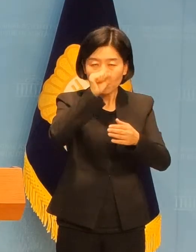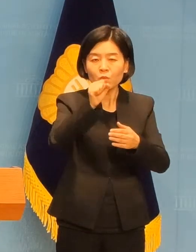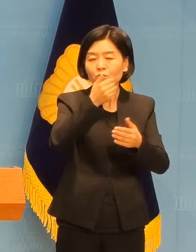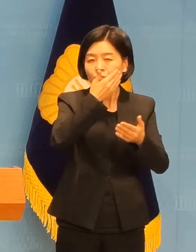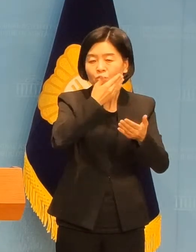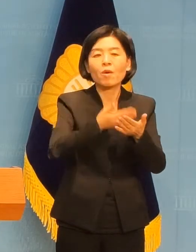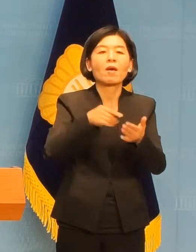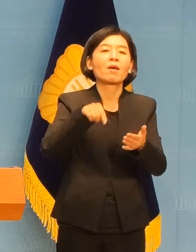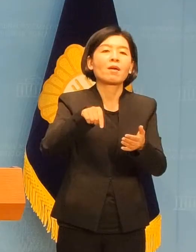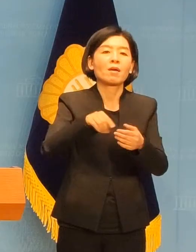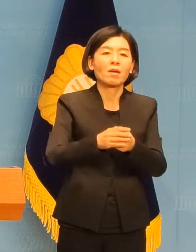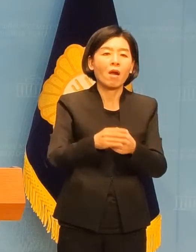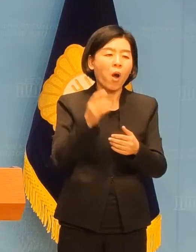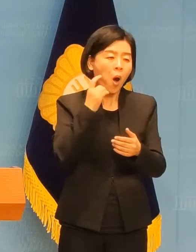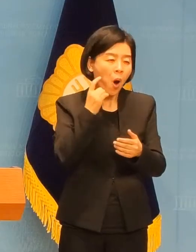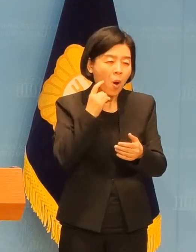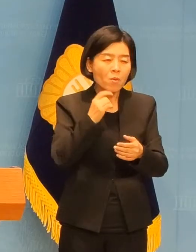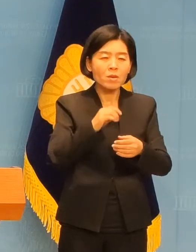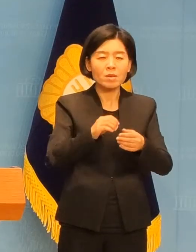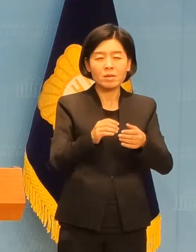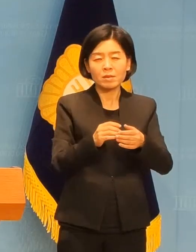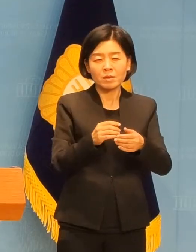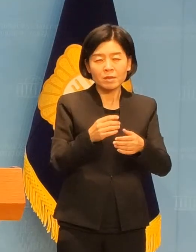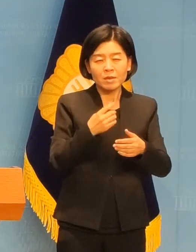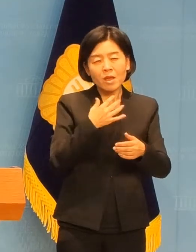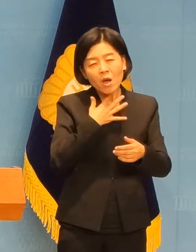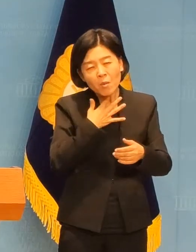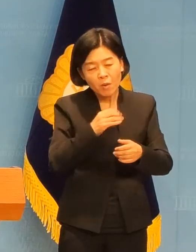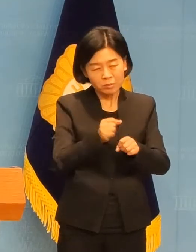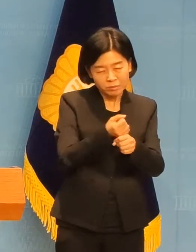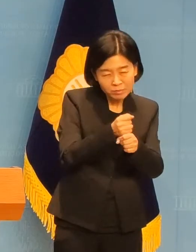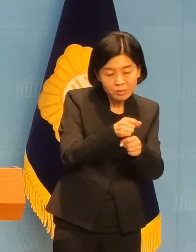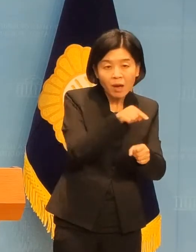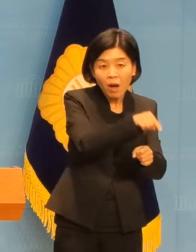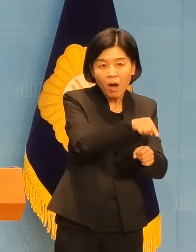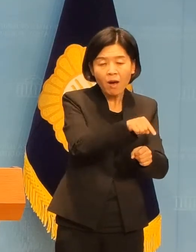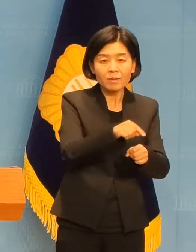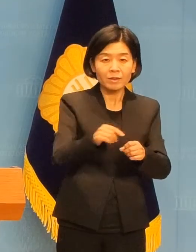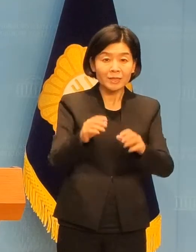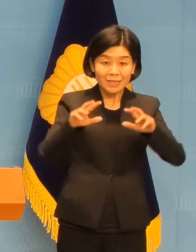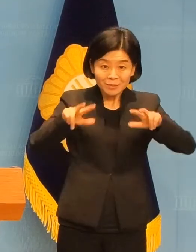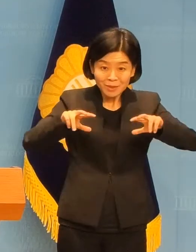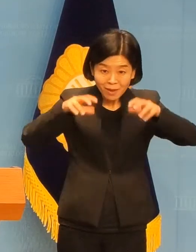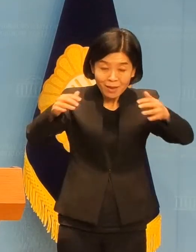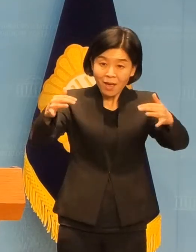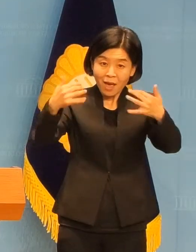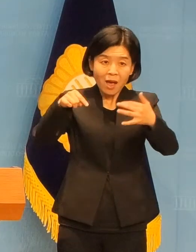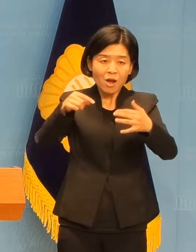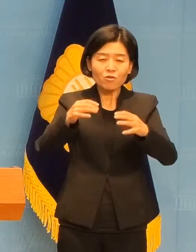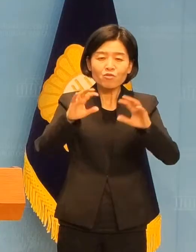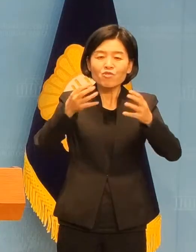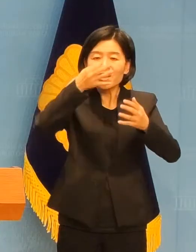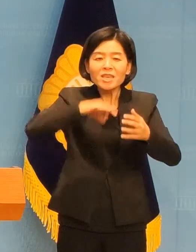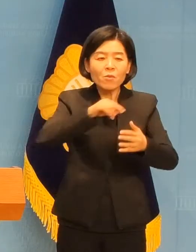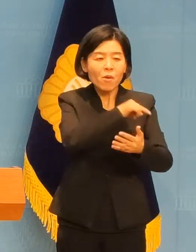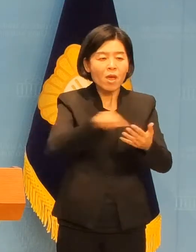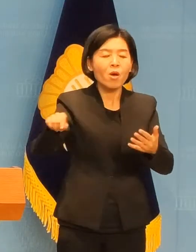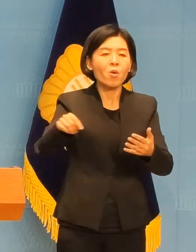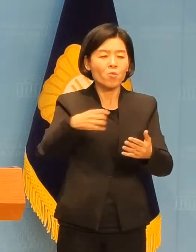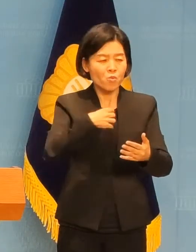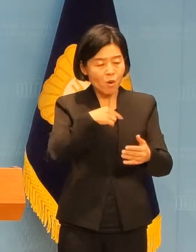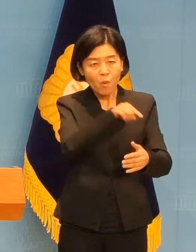혐오 조작, 허위 조작 정보의 확산은 이러한 국가적 성과를 흐리는 국익을 훼손할 수 있다는 점을 다시